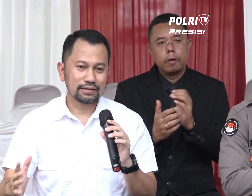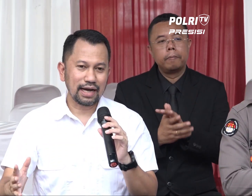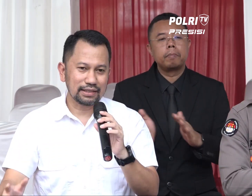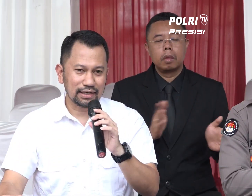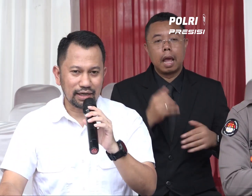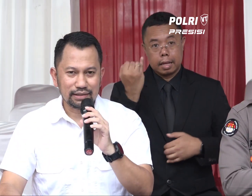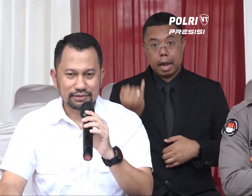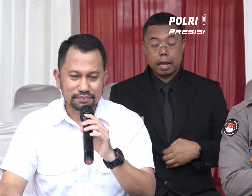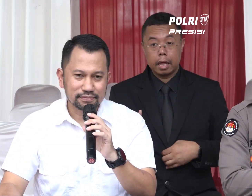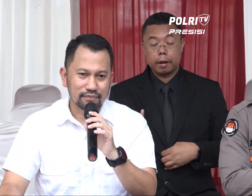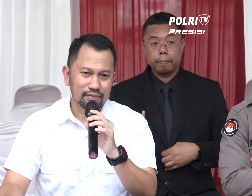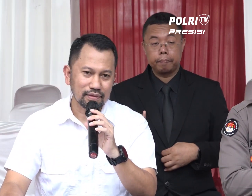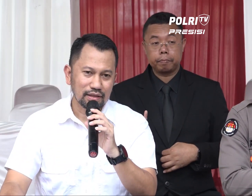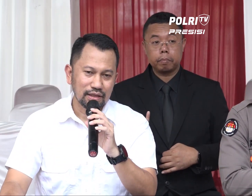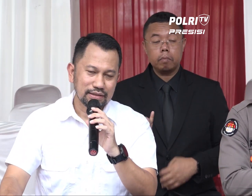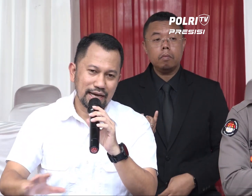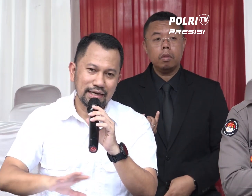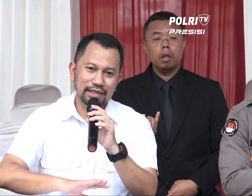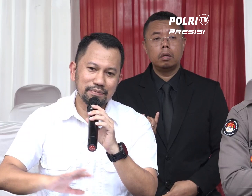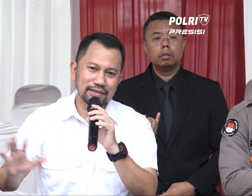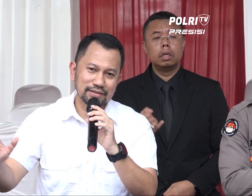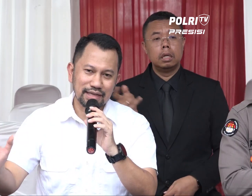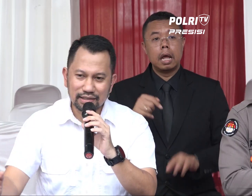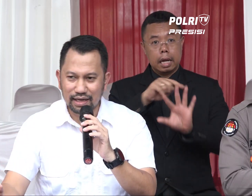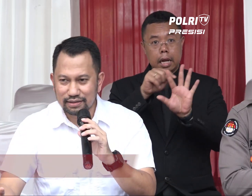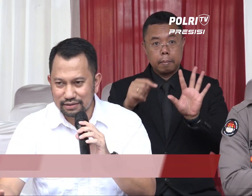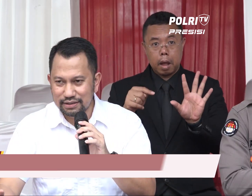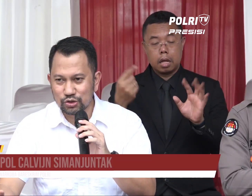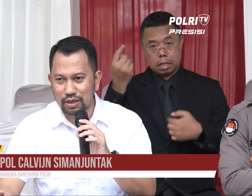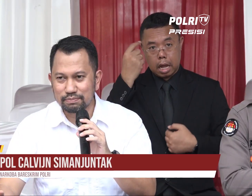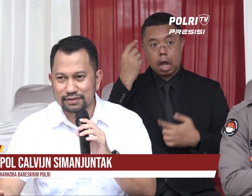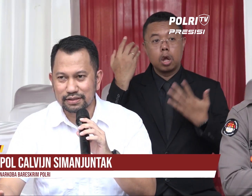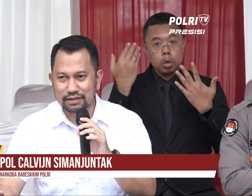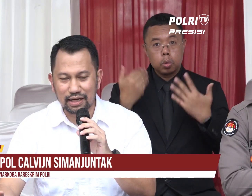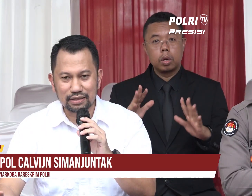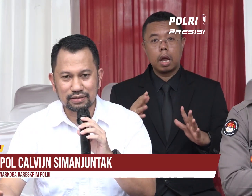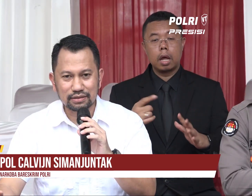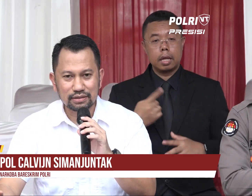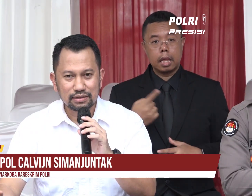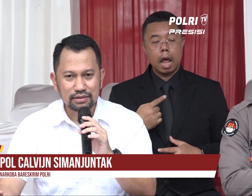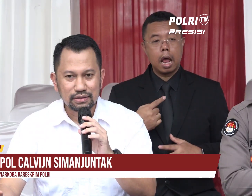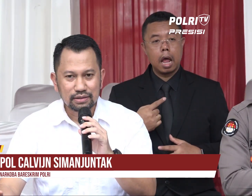Dan yang terakhir adalah, dari 5 tersangka yang sudah berhasil kita